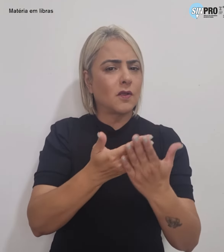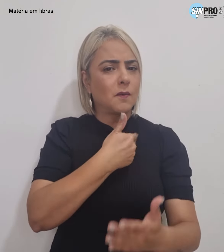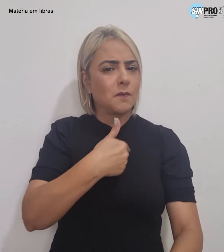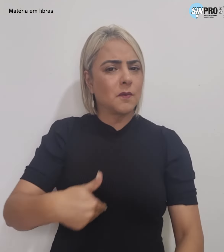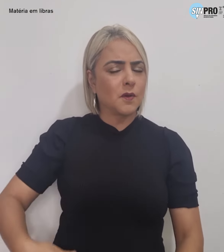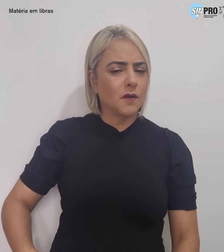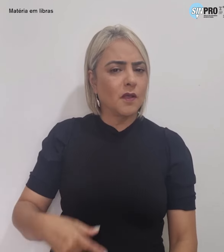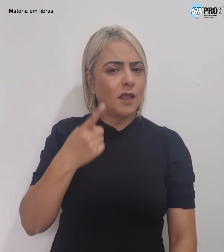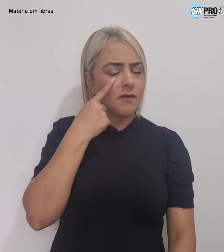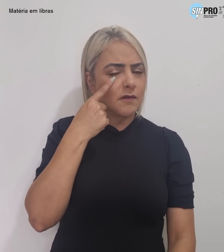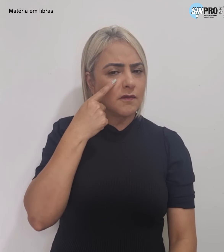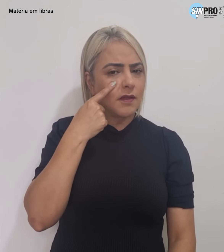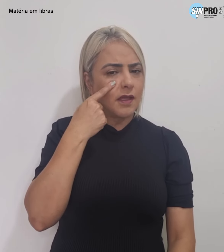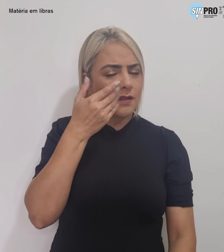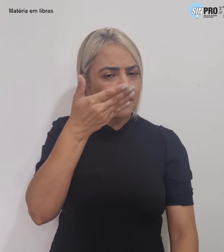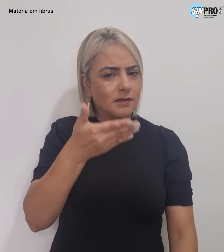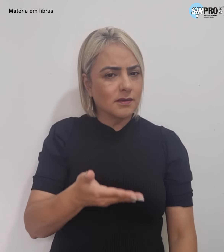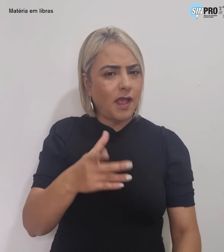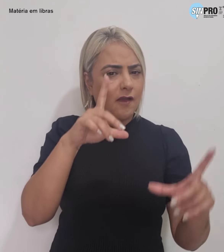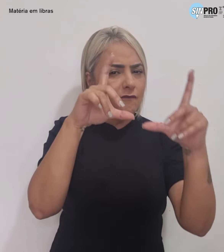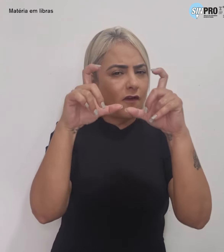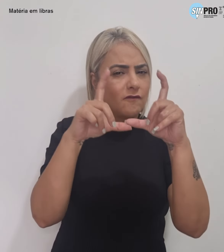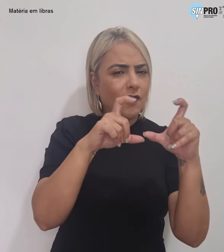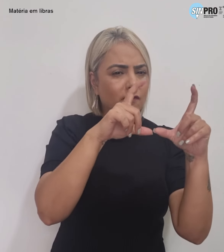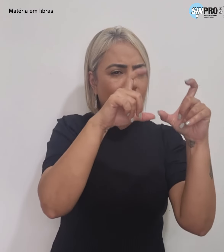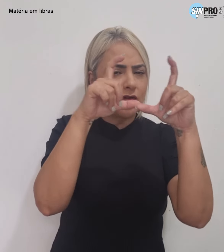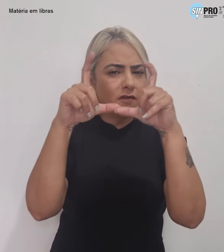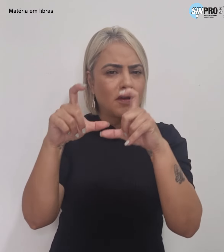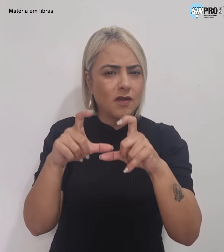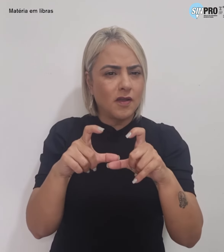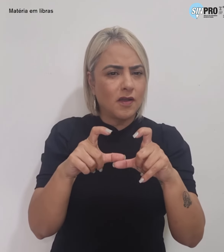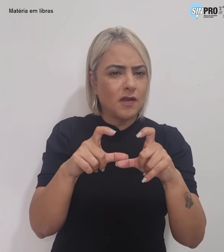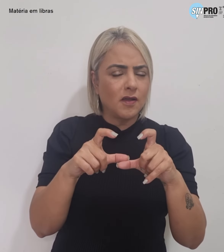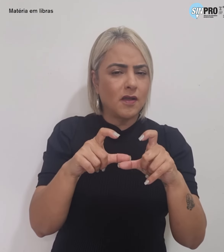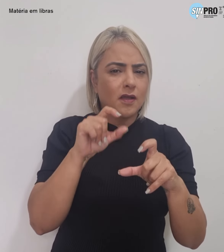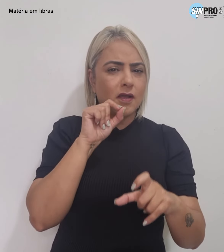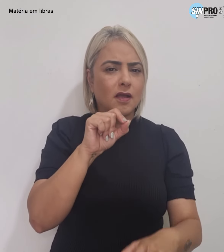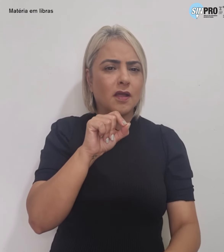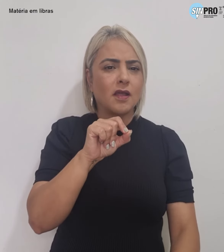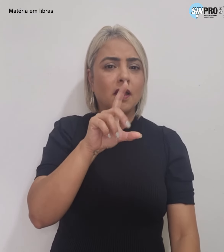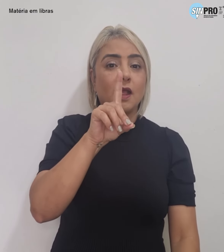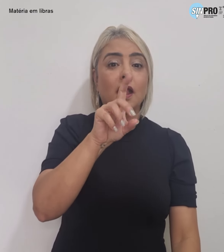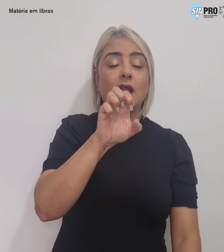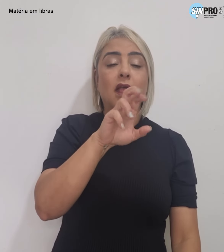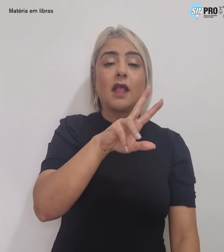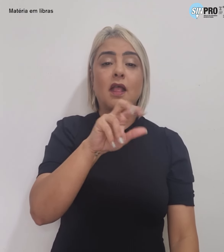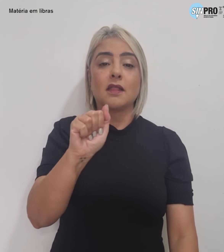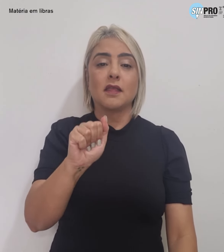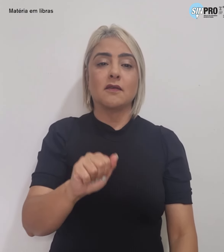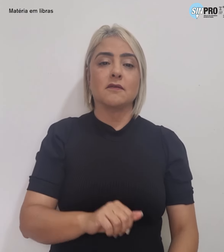Veja abaixo as fotos do fotógrafo do Simpro, Deva Garcia. lá! E aí Obrigado.